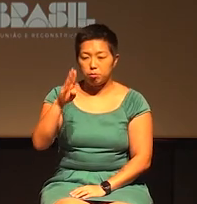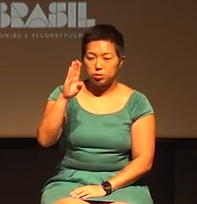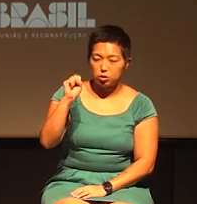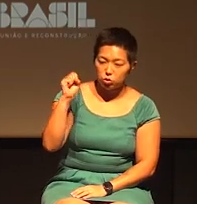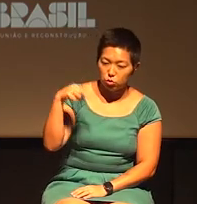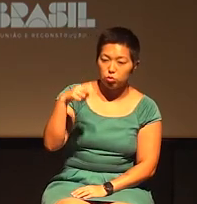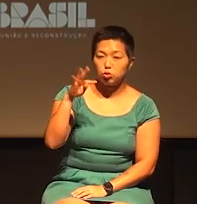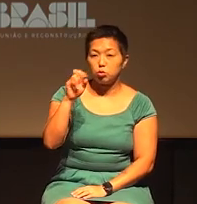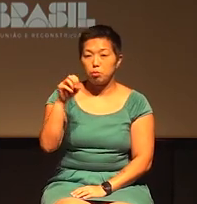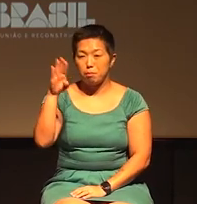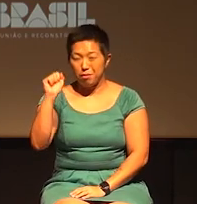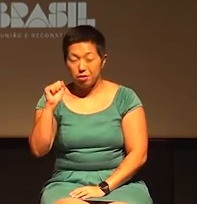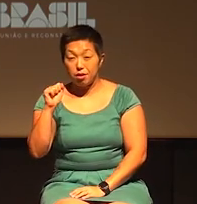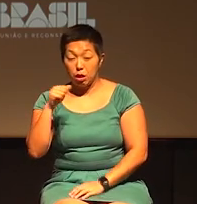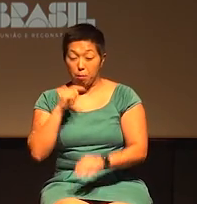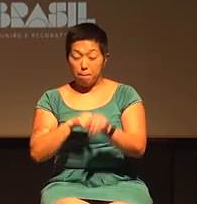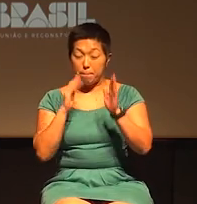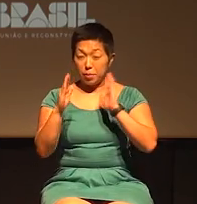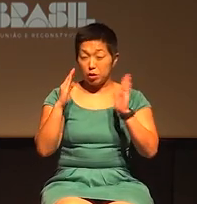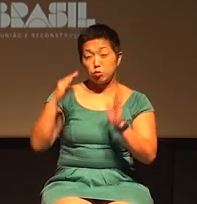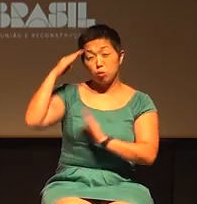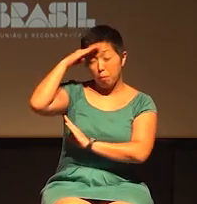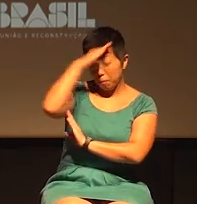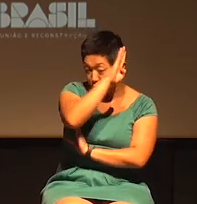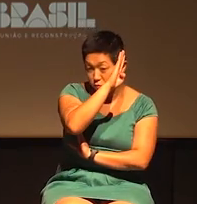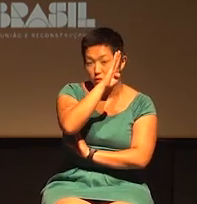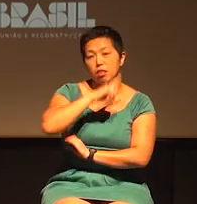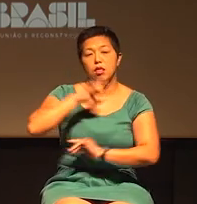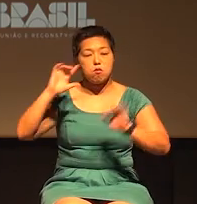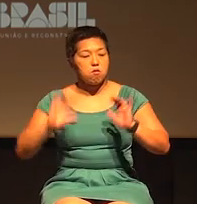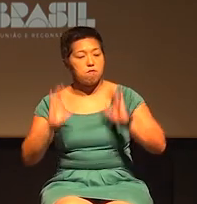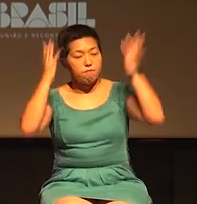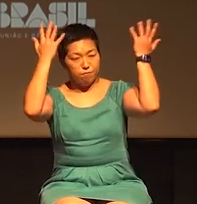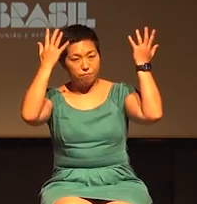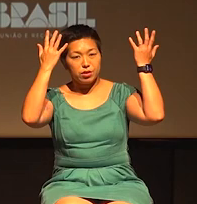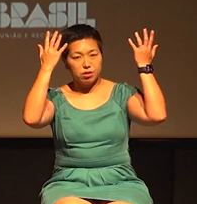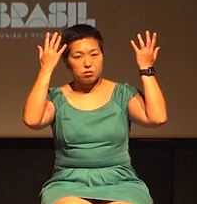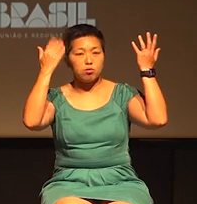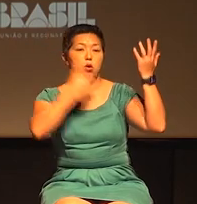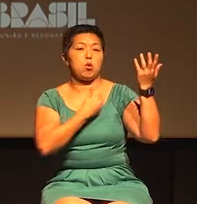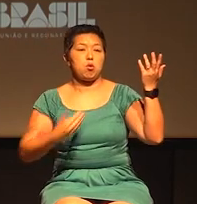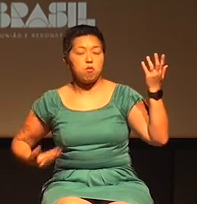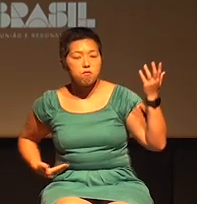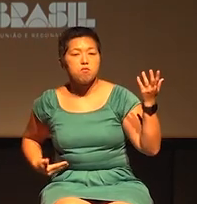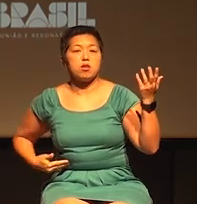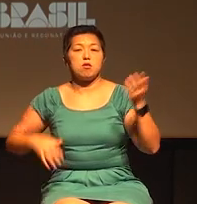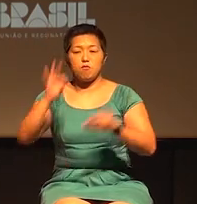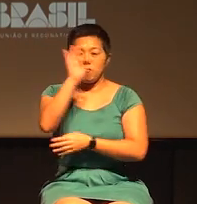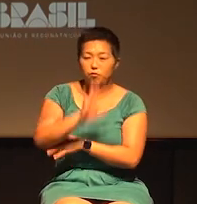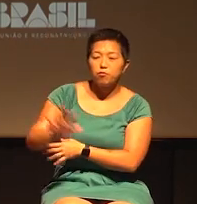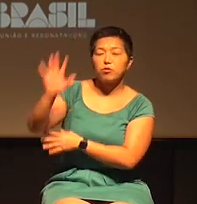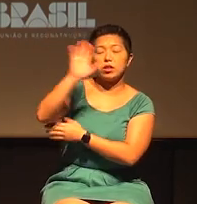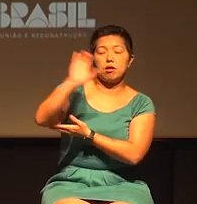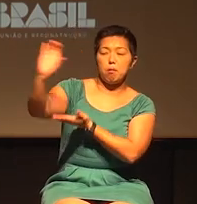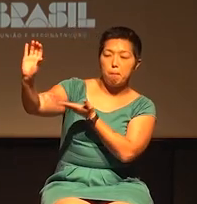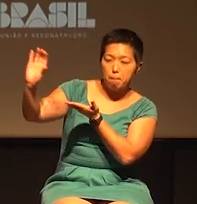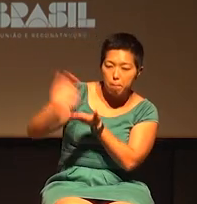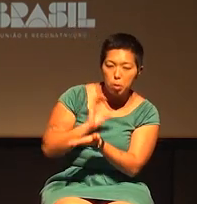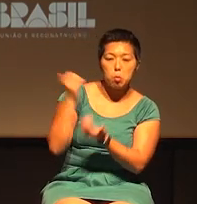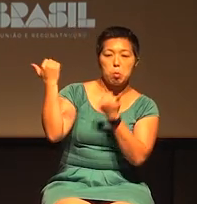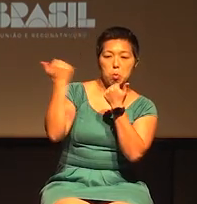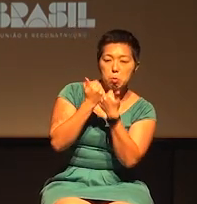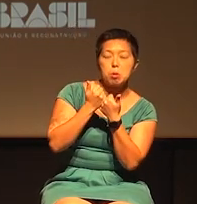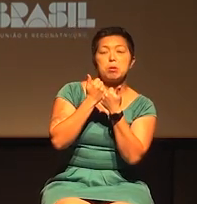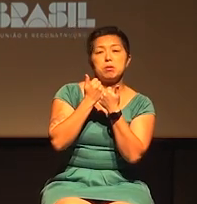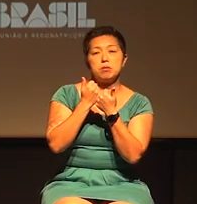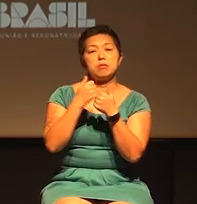apagar das luzes do governo bolsonaro E aí faz um evento e tá lá o governo federal ajudando para caramba a gente em Direitos